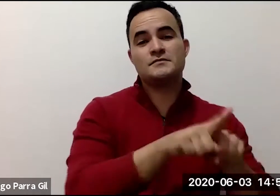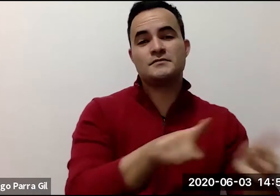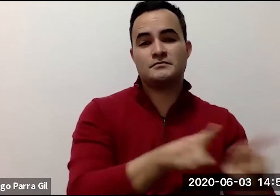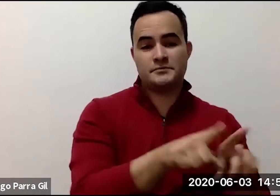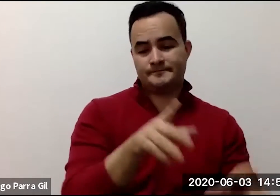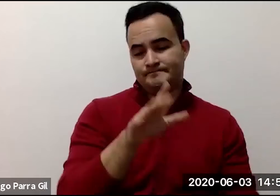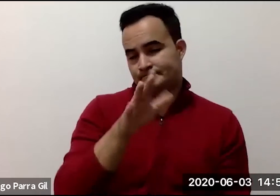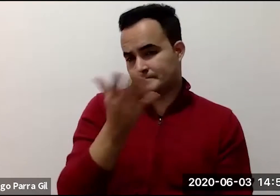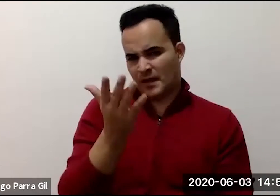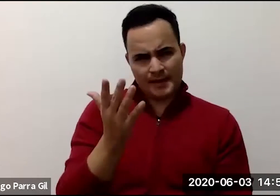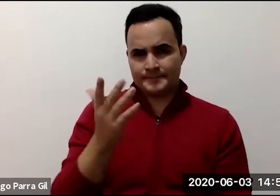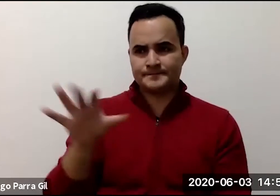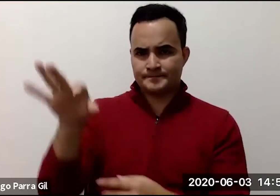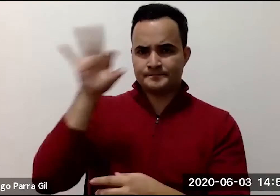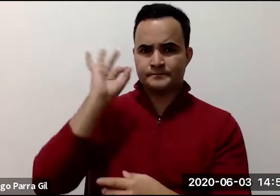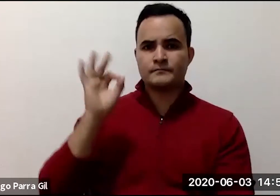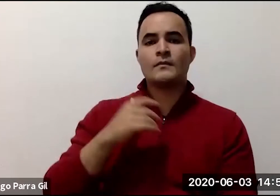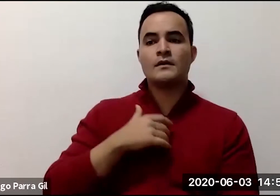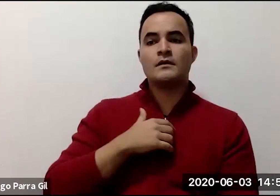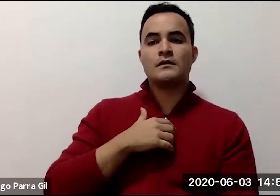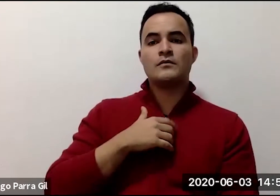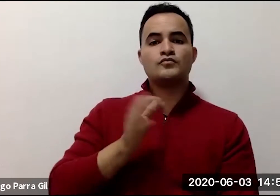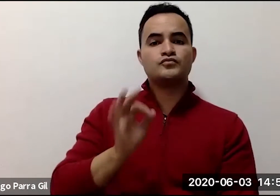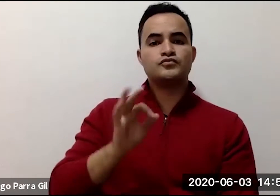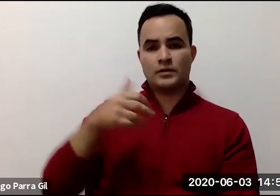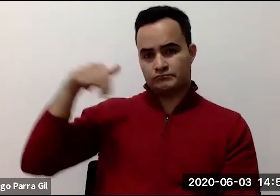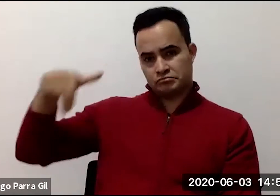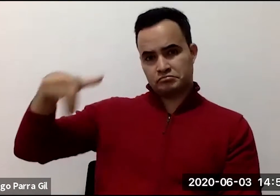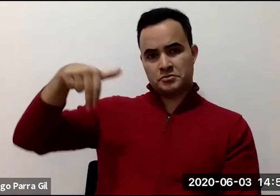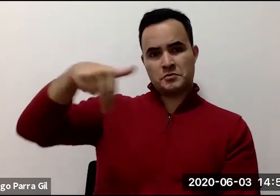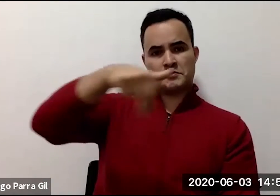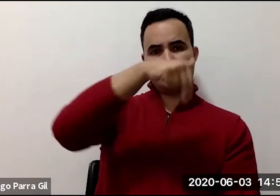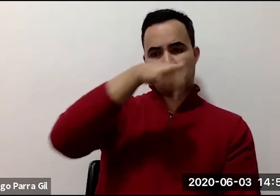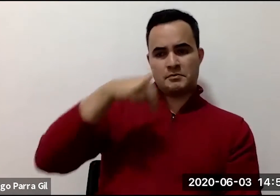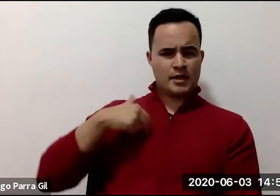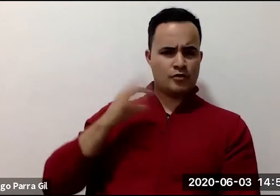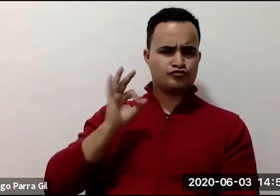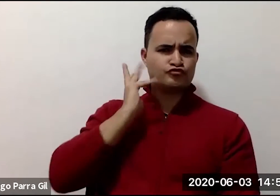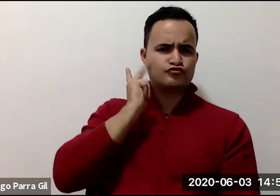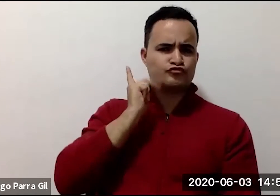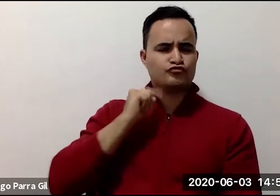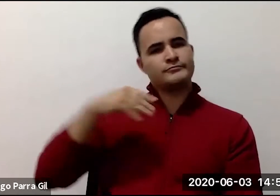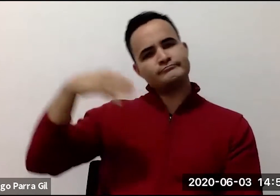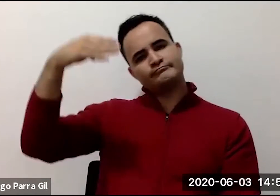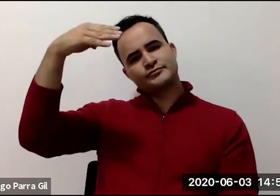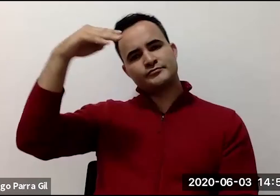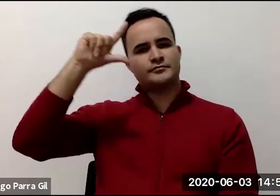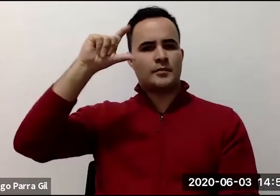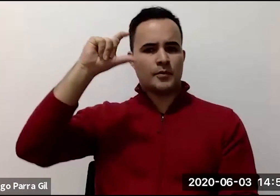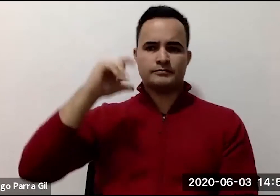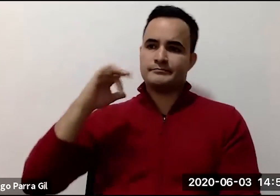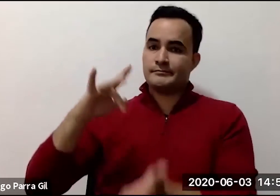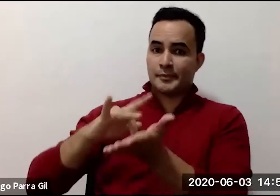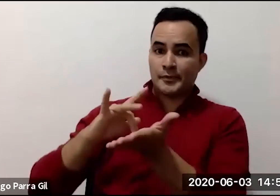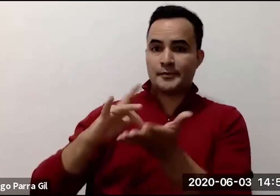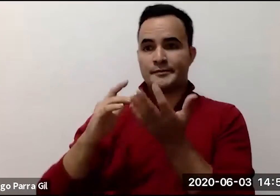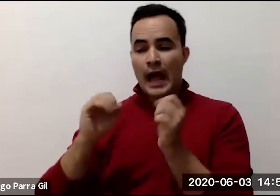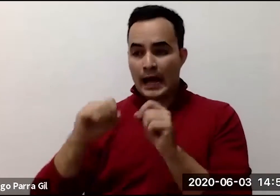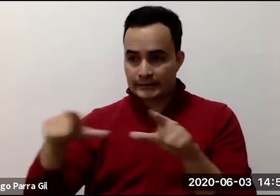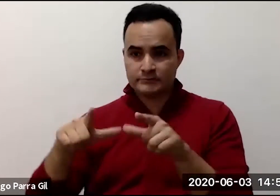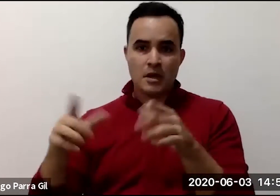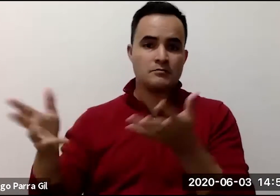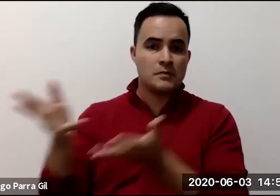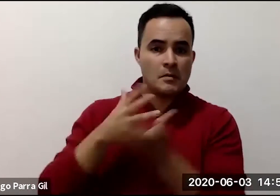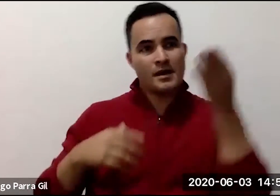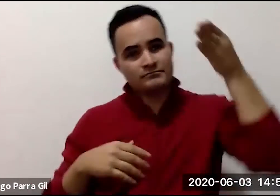fotos de los espacios en los cuales estábamos compartiendo, ¿no? En los cuales participábamos, en los que estábamos.